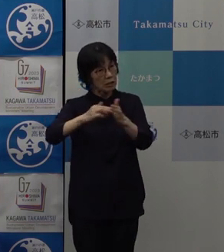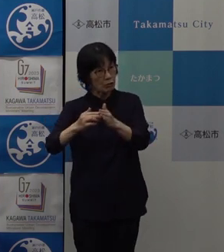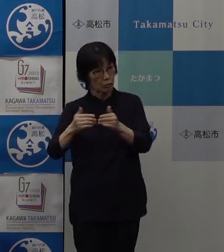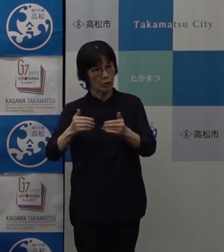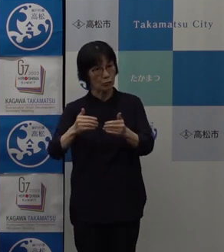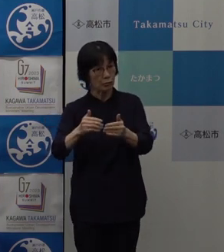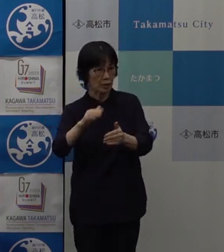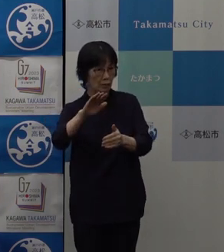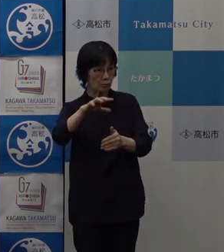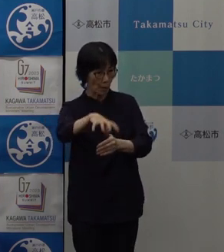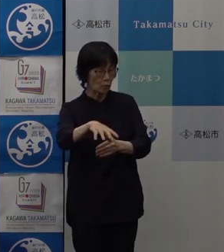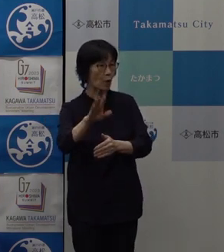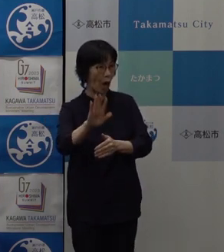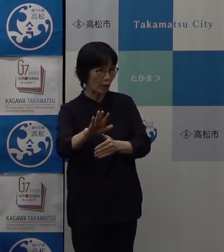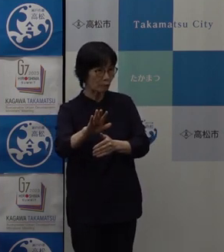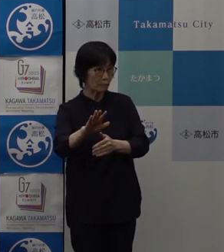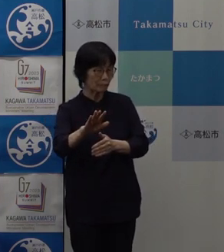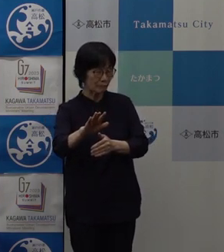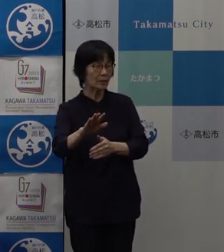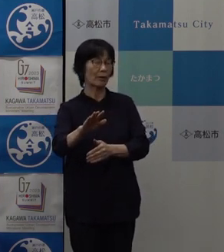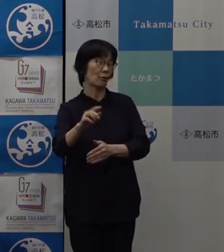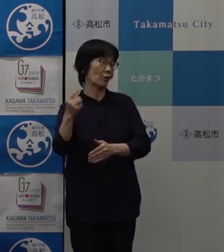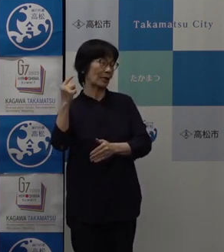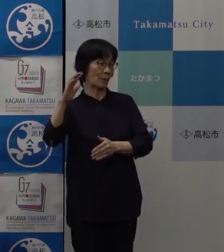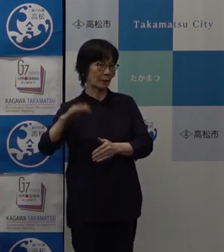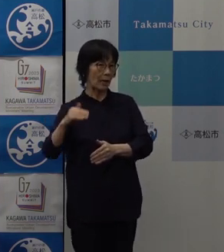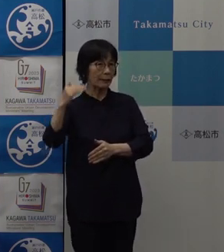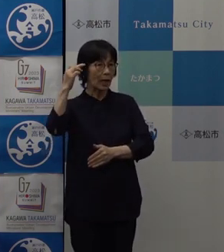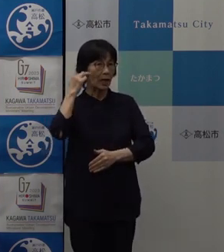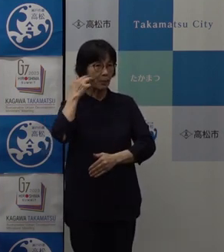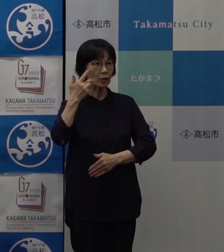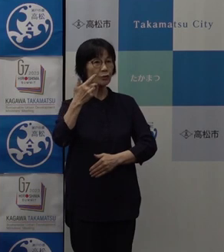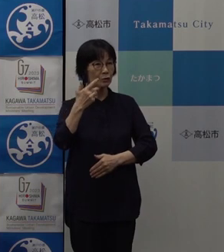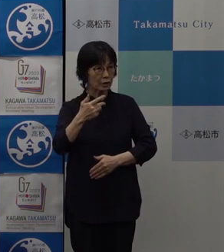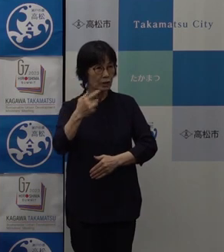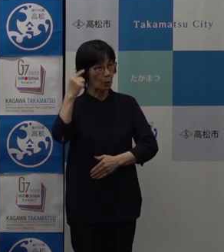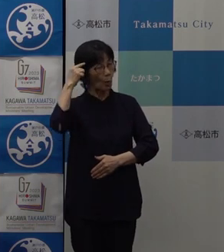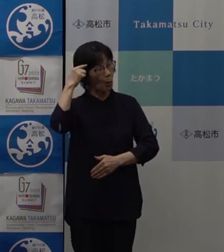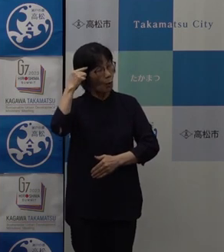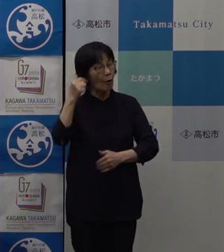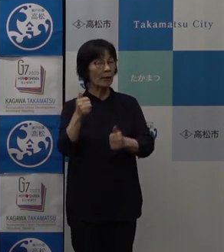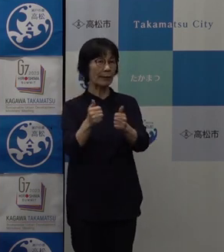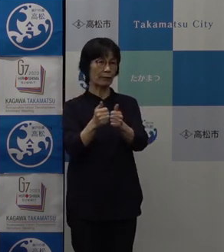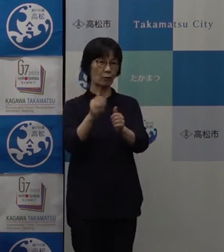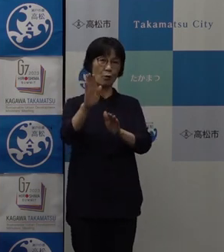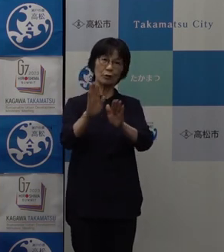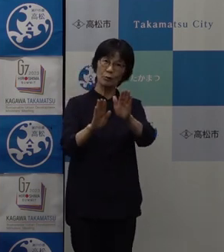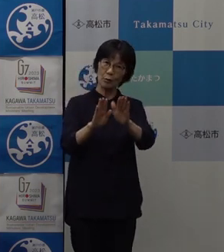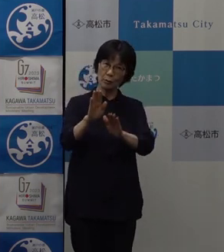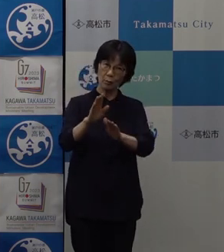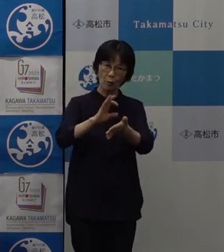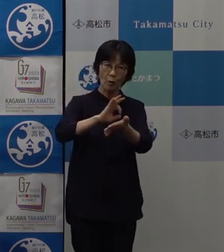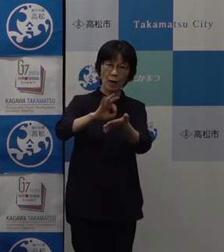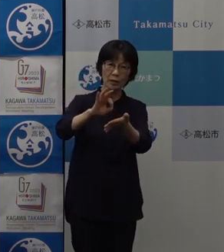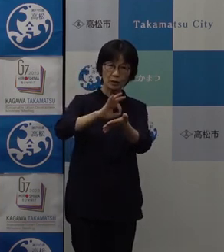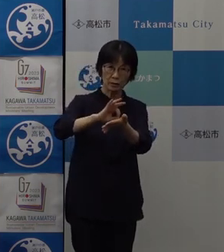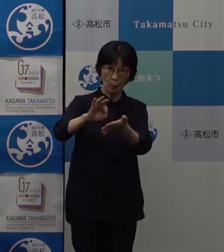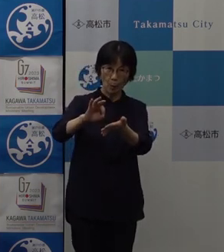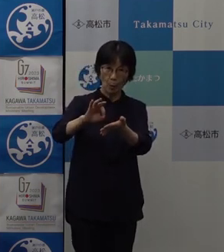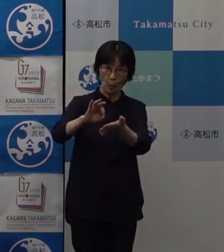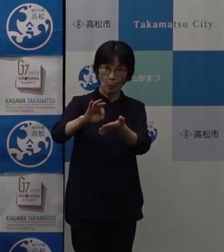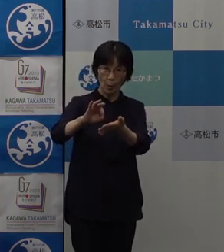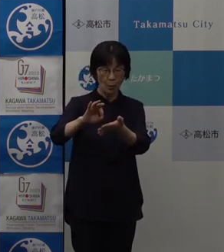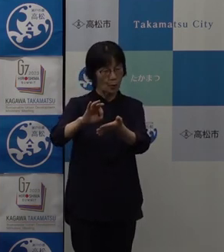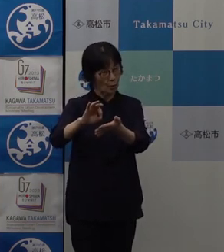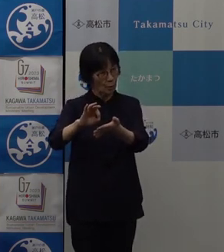ども、高松市さんのその後の活用に向けた検討状況だとか、あるいはその活用しないで